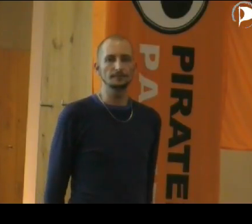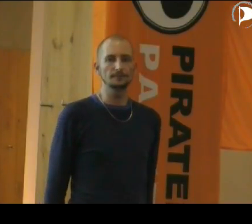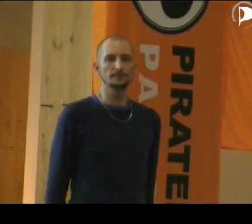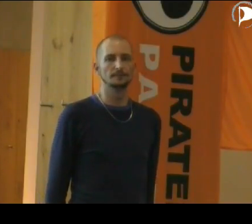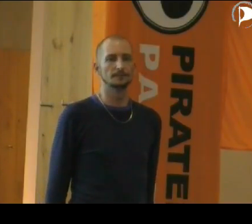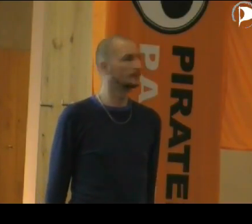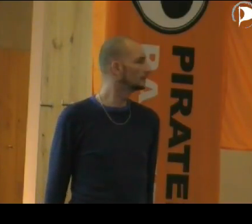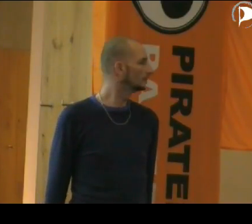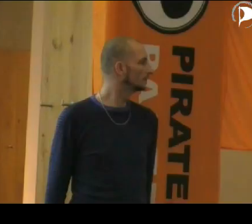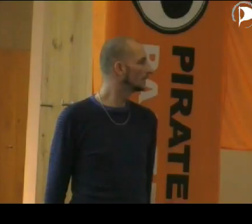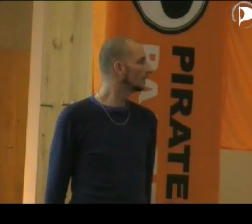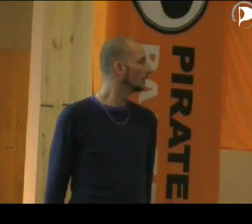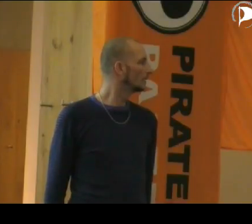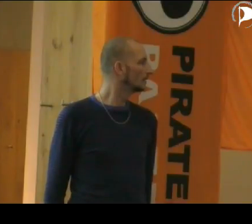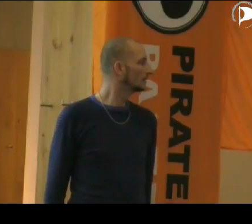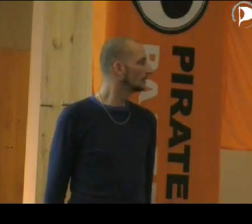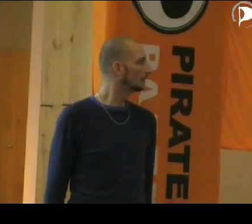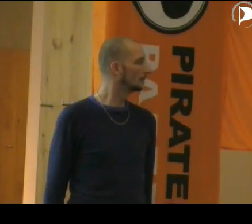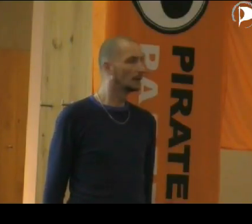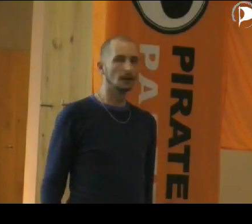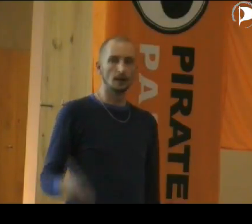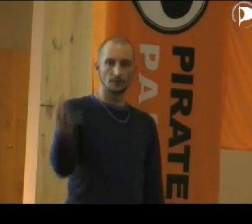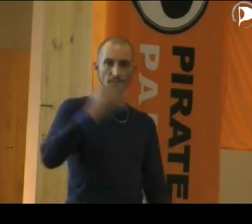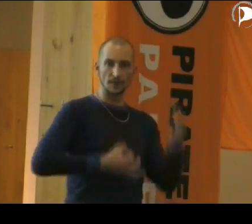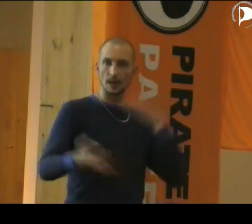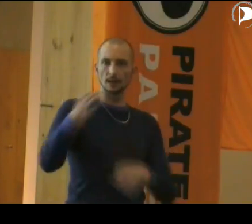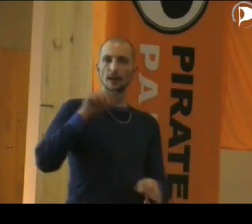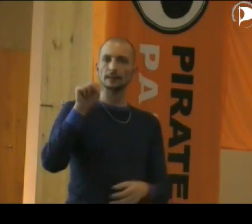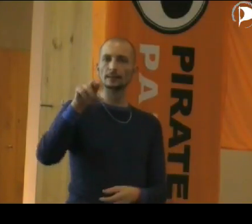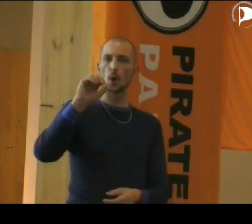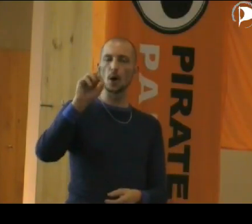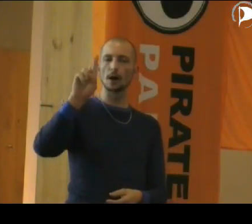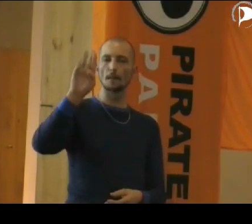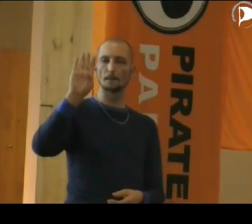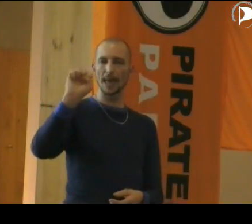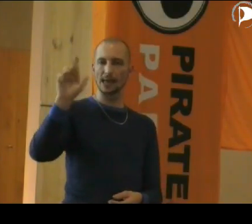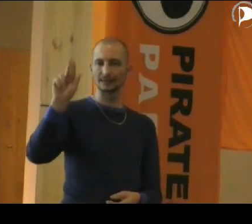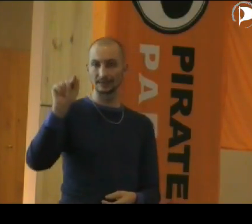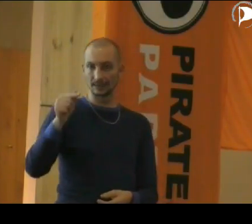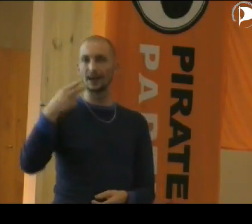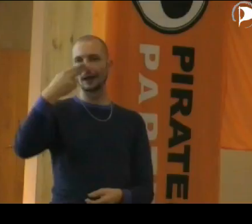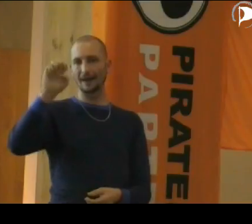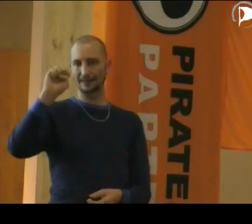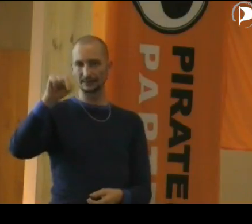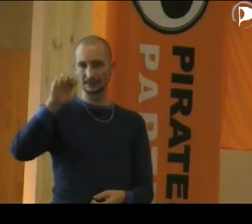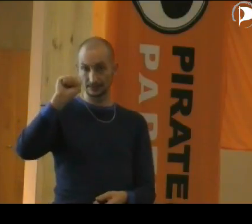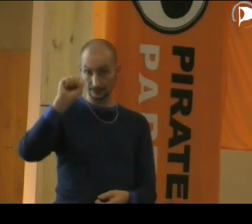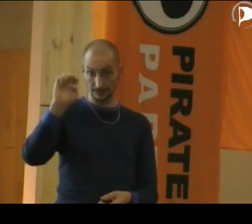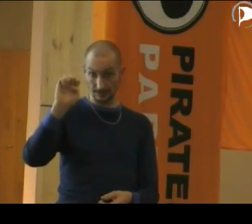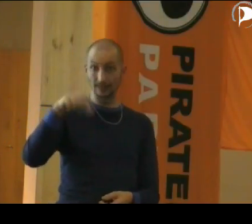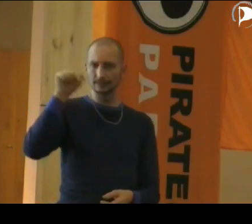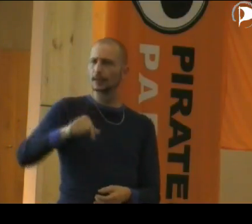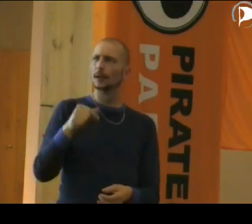12 ja ich habe einige ideen norbert hensel ich habe das so verstanden dass du weißt trotz